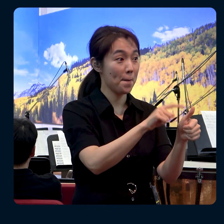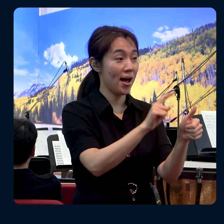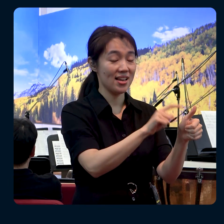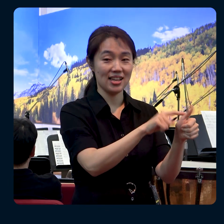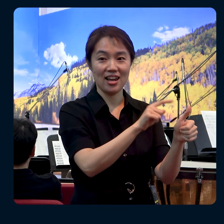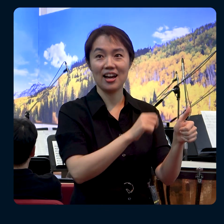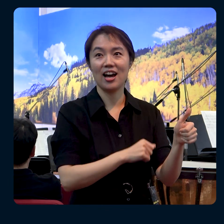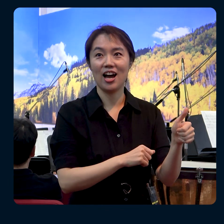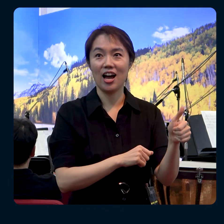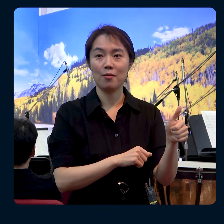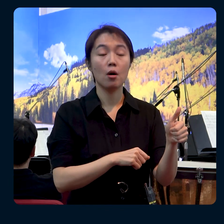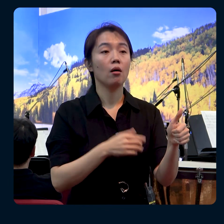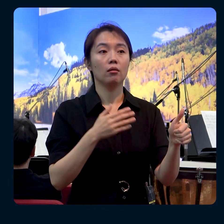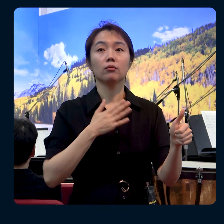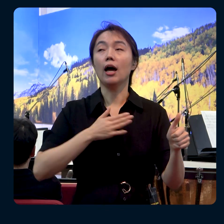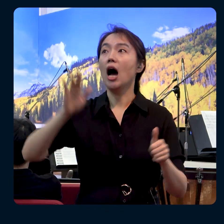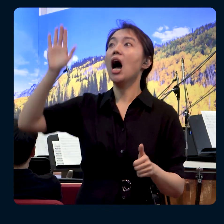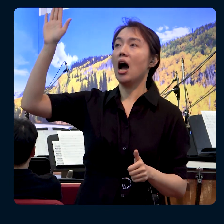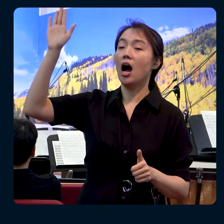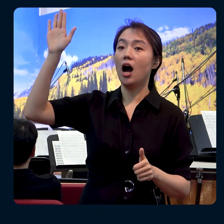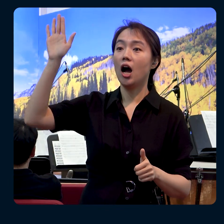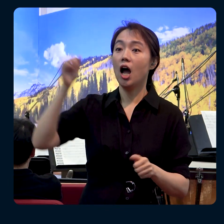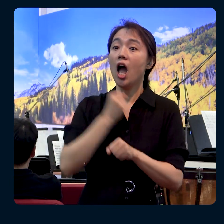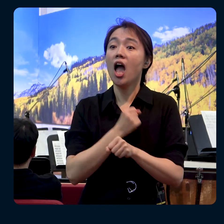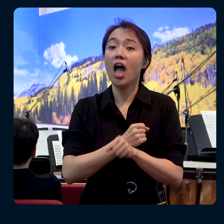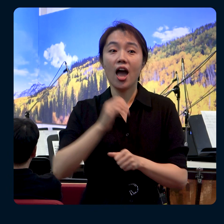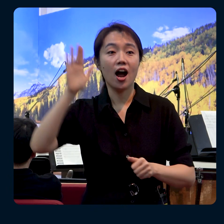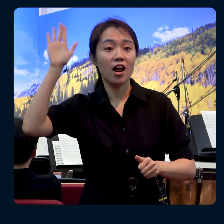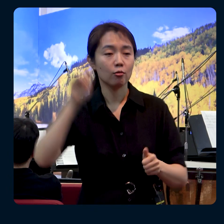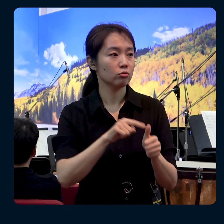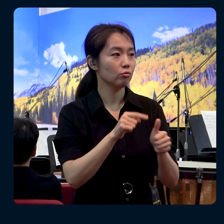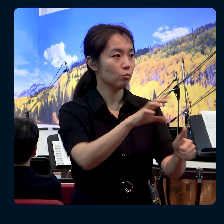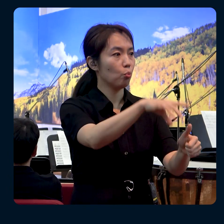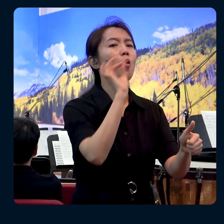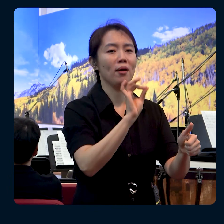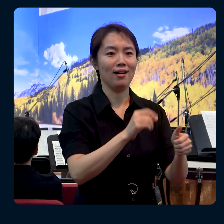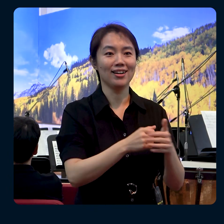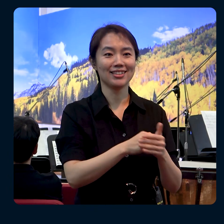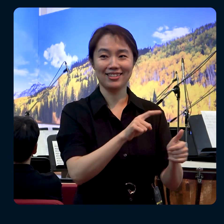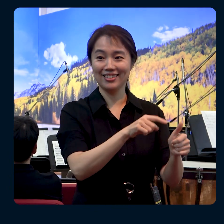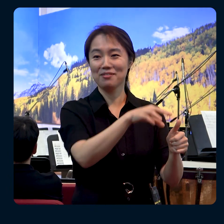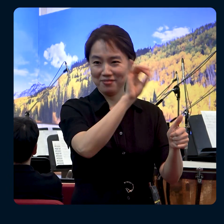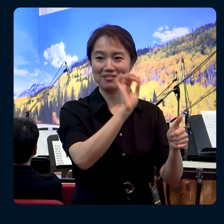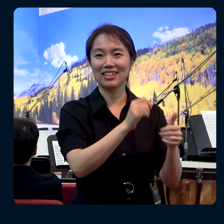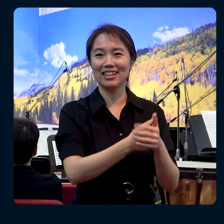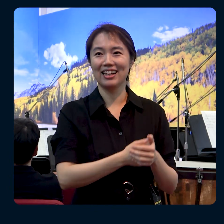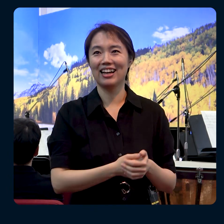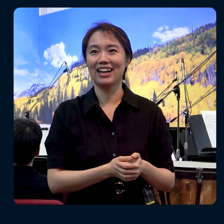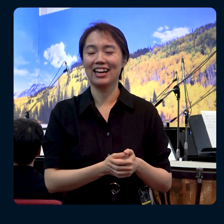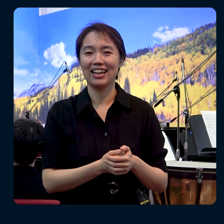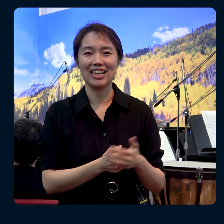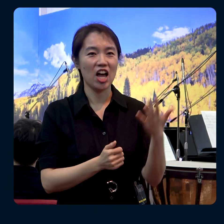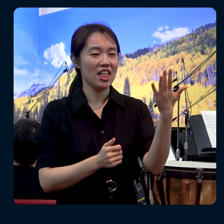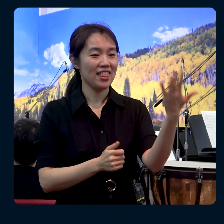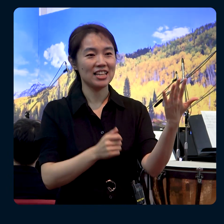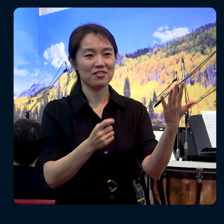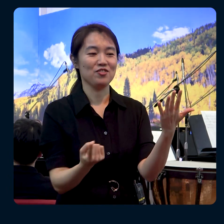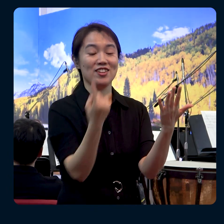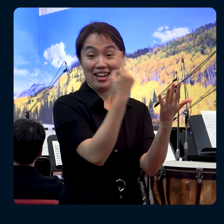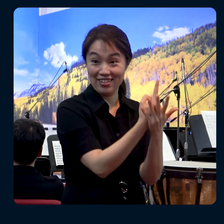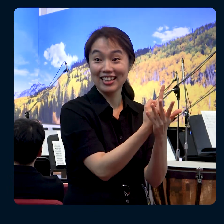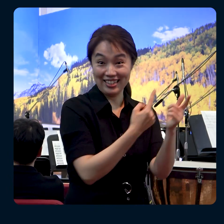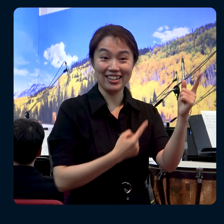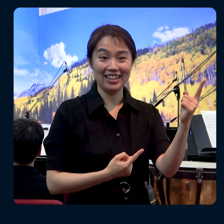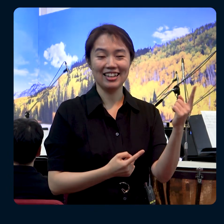한 명이 거기에 자기가 하겠다고 나온 거예요. 그러니까 어떻게 하다 보니까 그 사람을 어떻게 그 주민 대표에 집어넣게 된